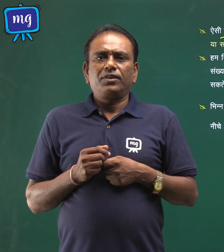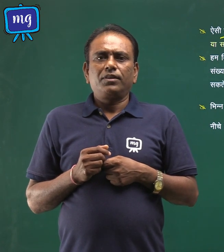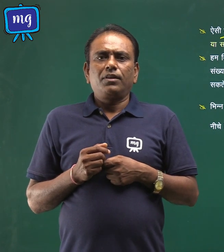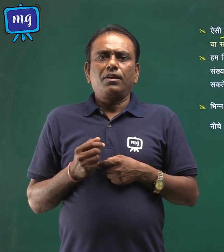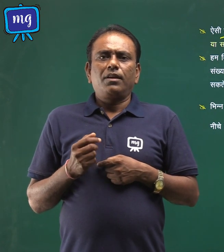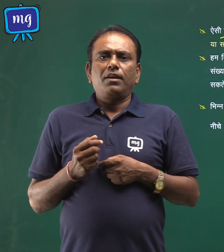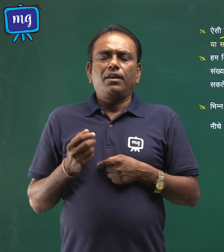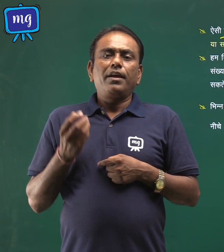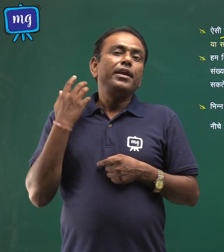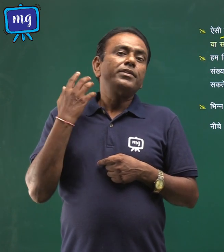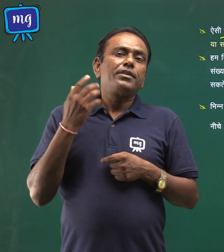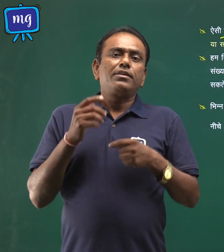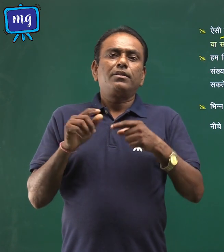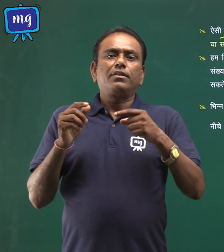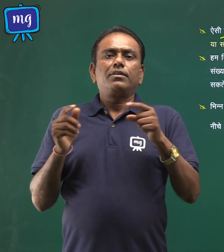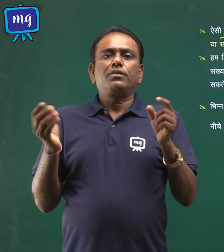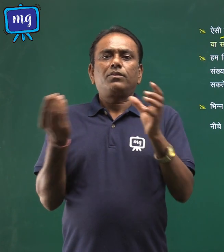ऐसी सभी